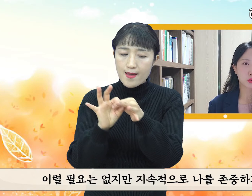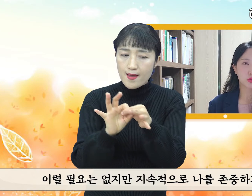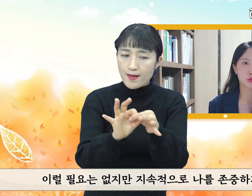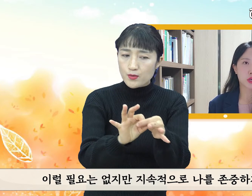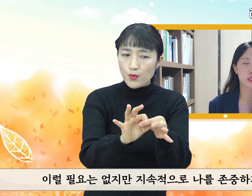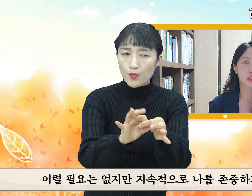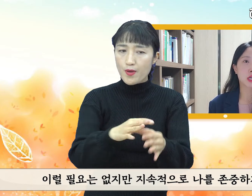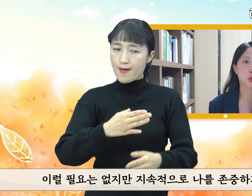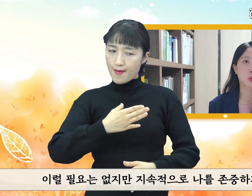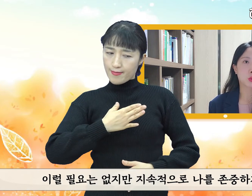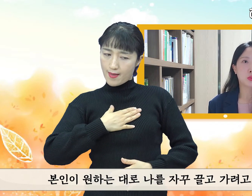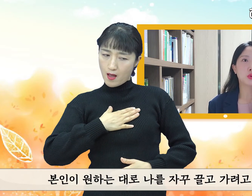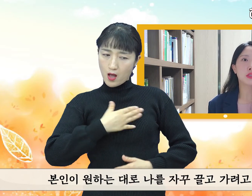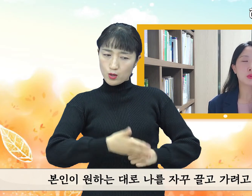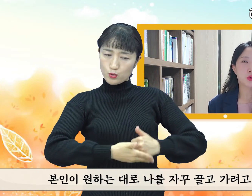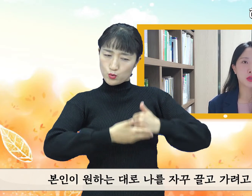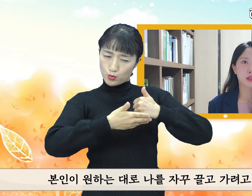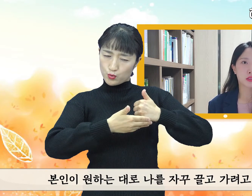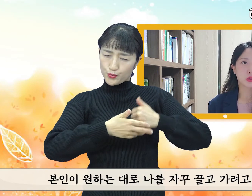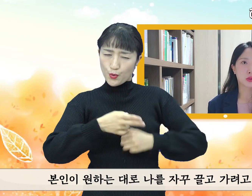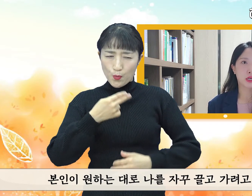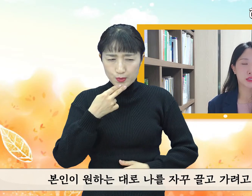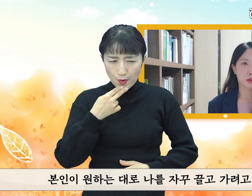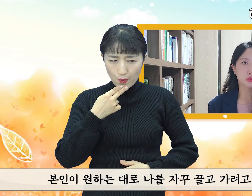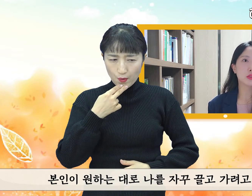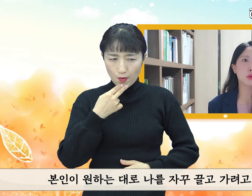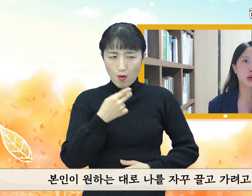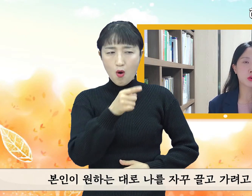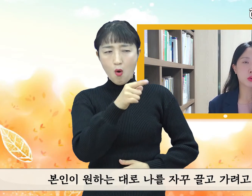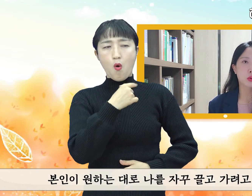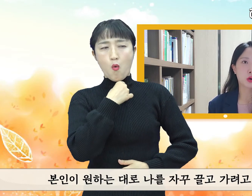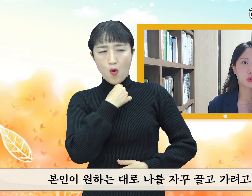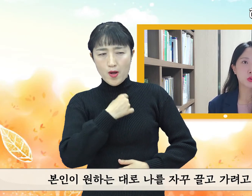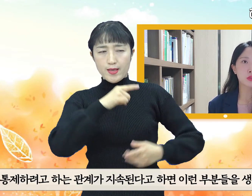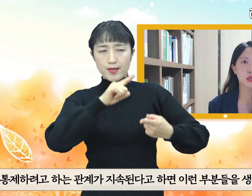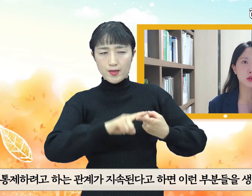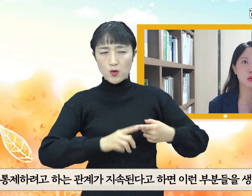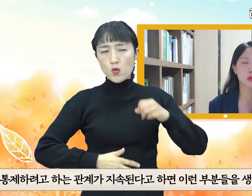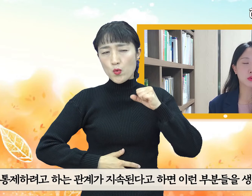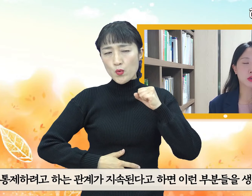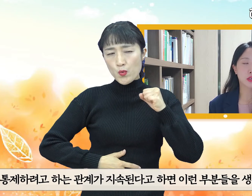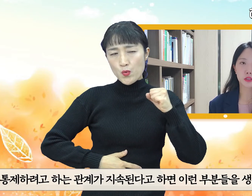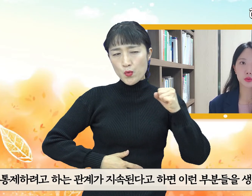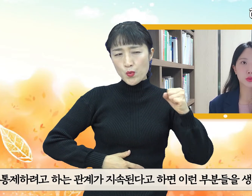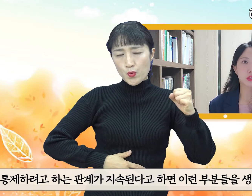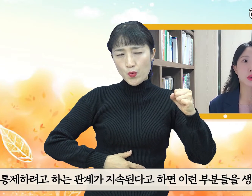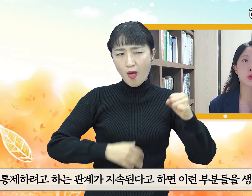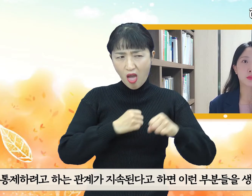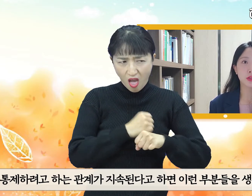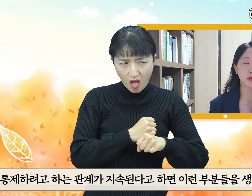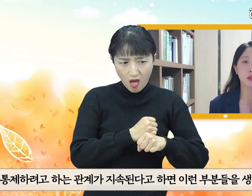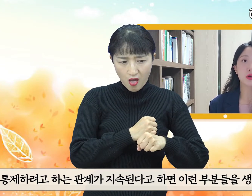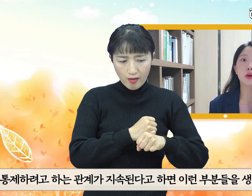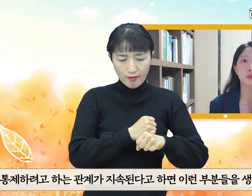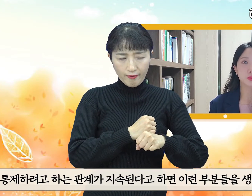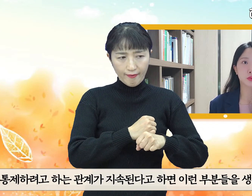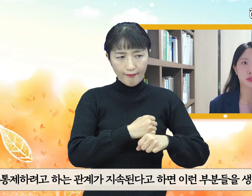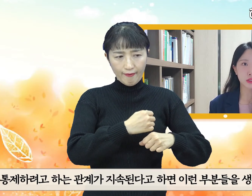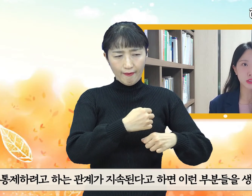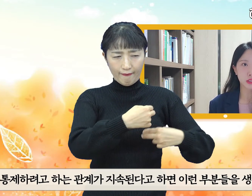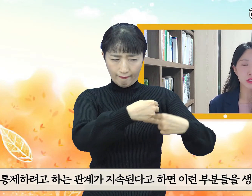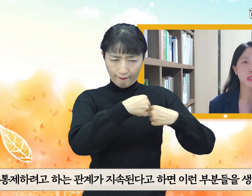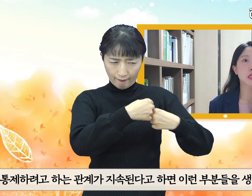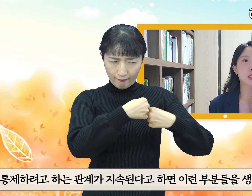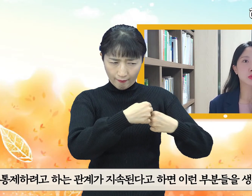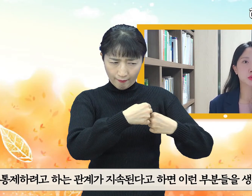나를 존중하지 않고 본인이 원하는 대로 나를 자꾸 끌고 가려고 하고 통제하려고 하는 관계가 지속된다고 하면 이러한